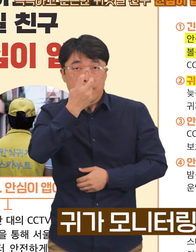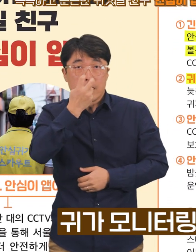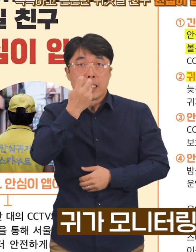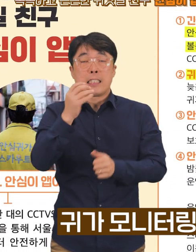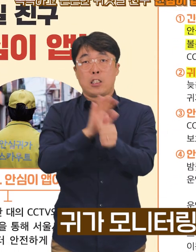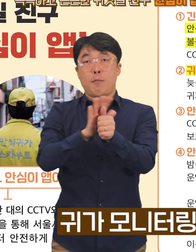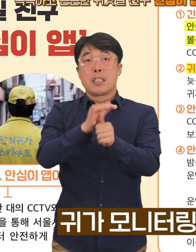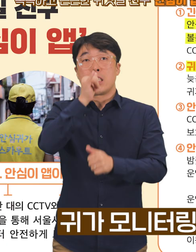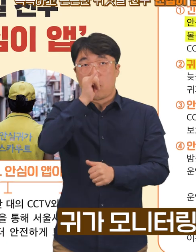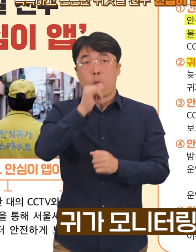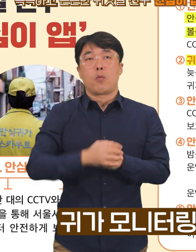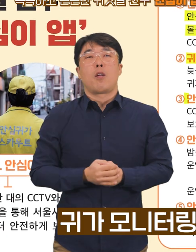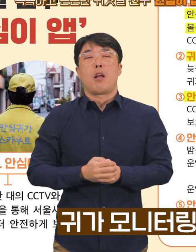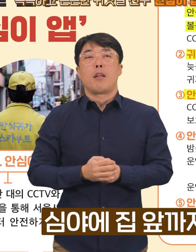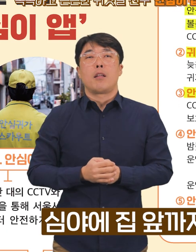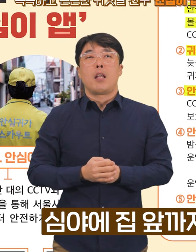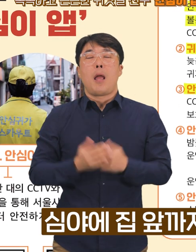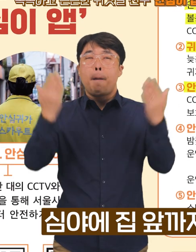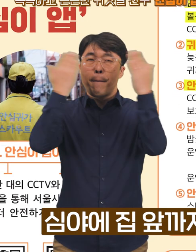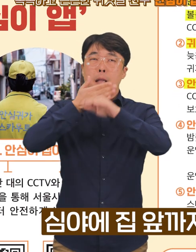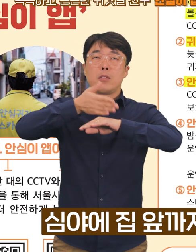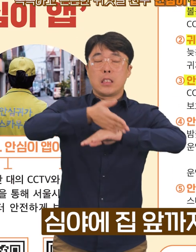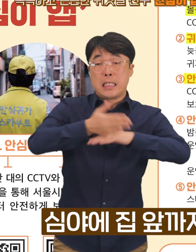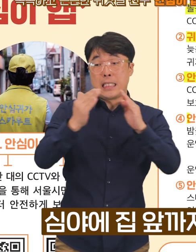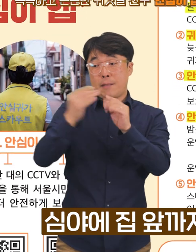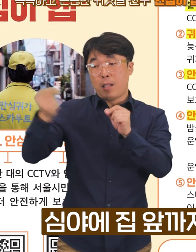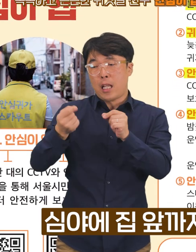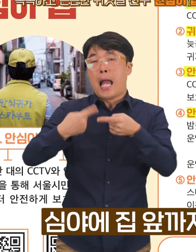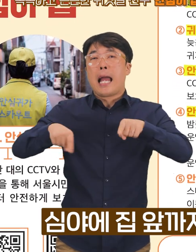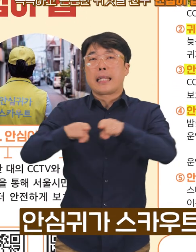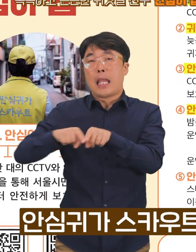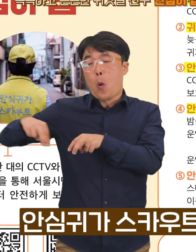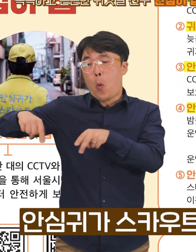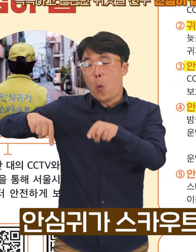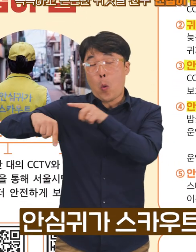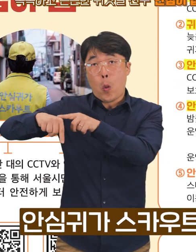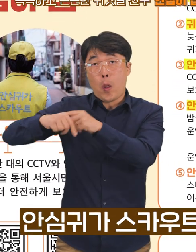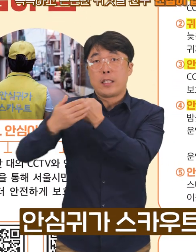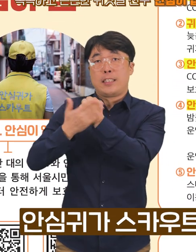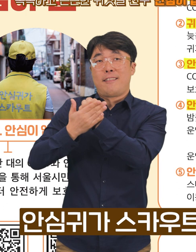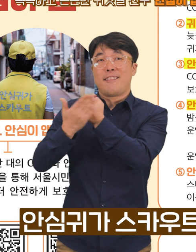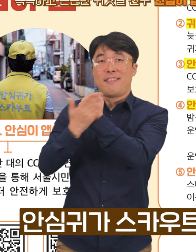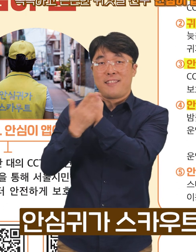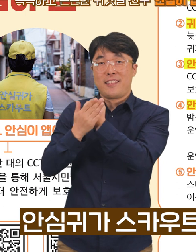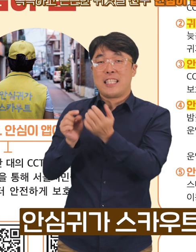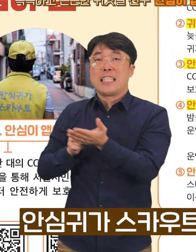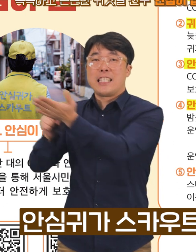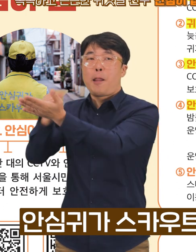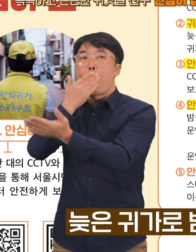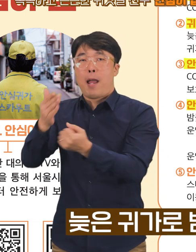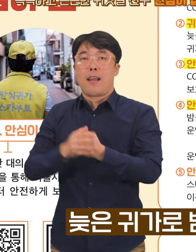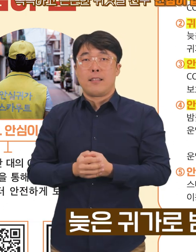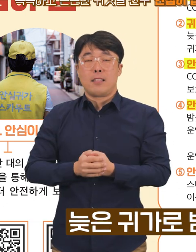모니터링 서비스도 제공하는데요. 심야의 집 앞까지 안전하게 동행해드리는 안심귀가 스카우트 서비스도 신청할 수